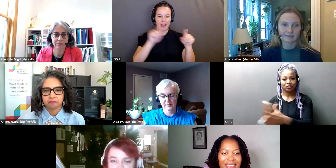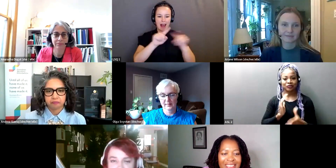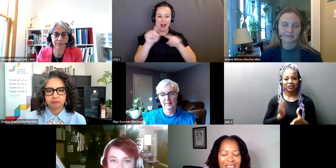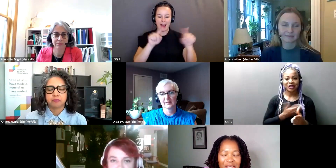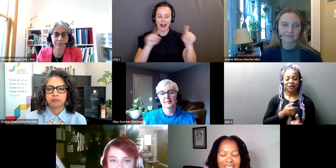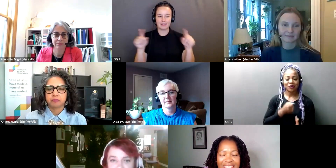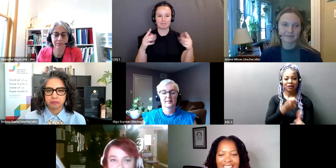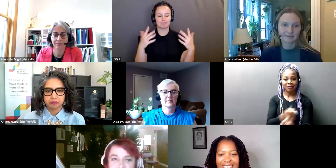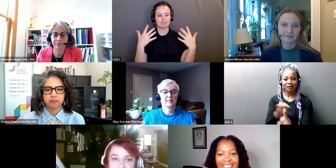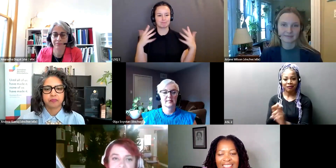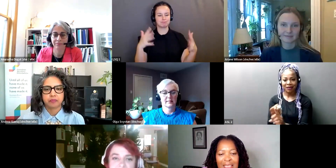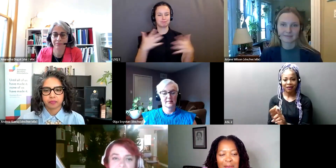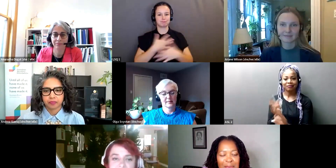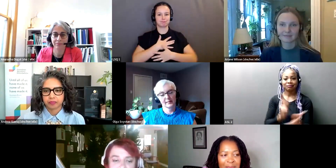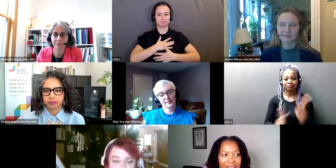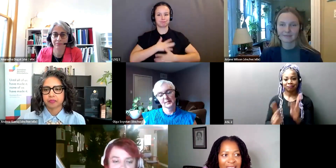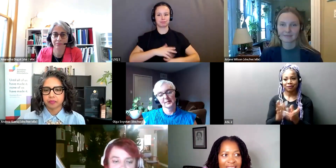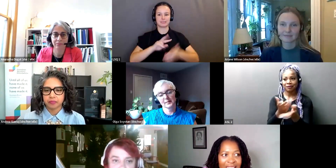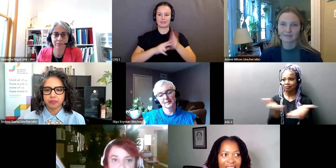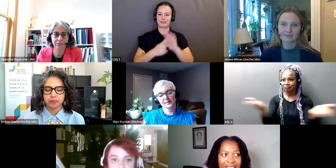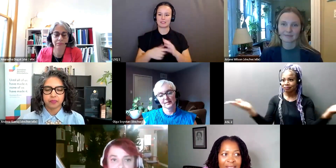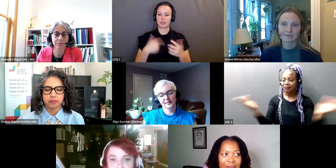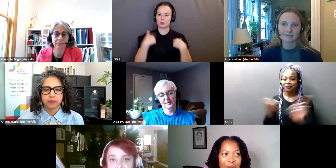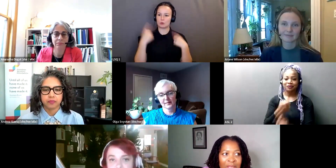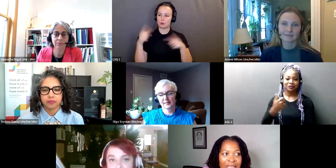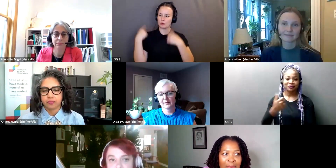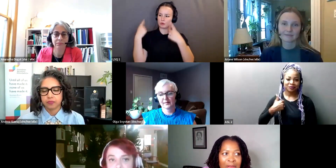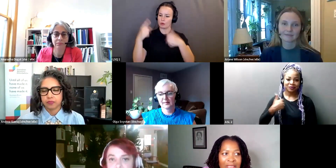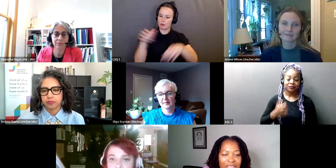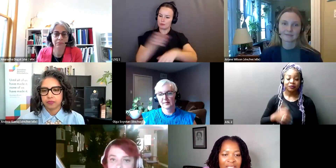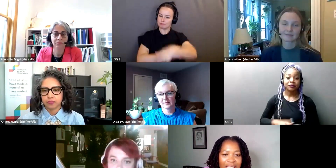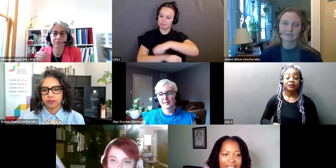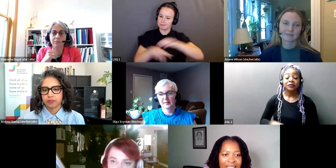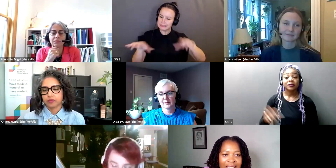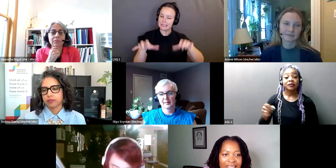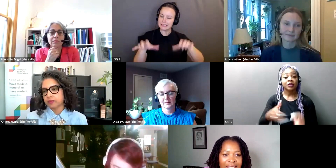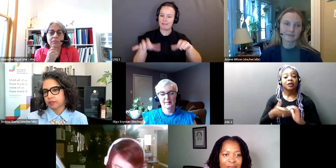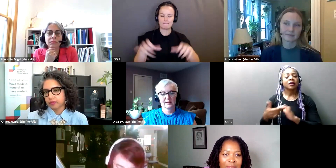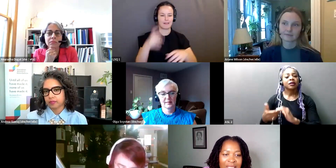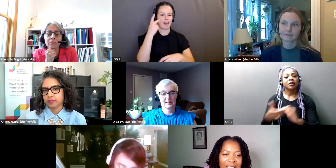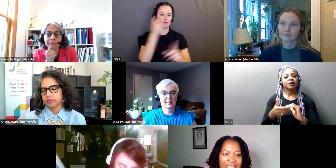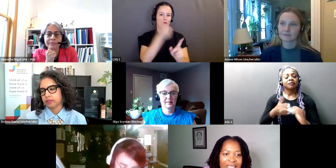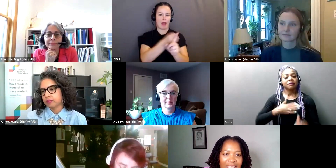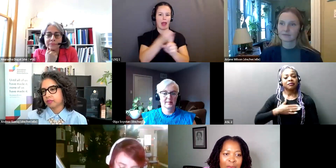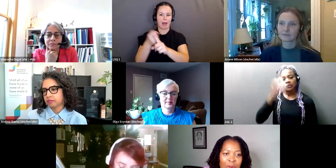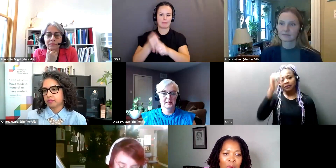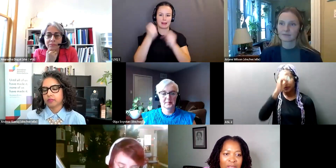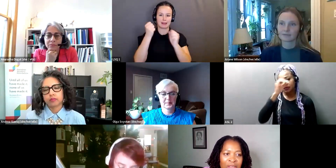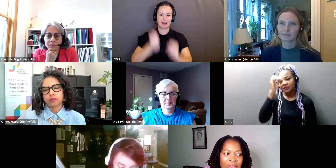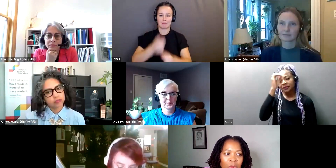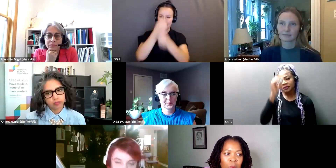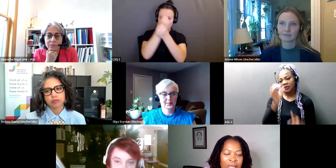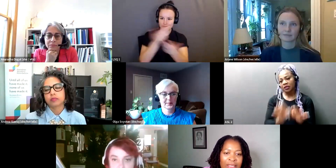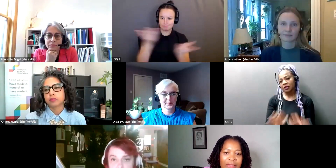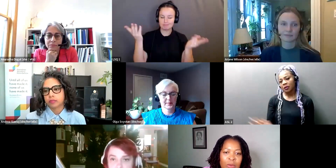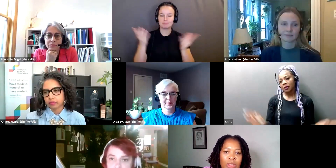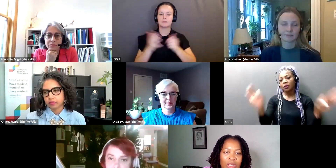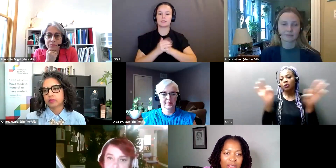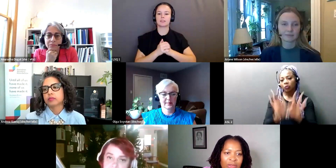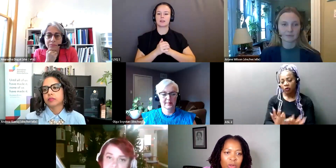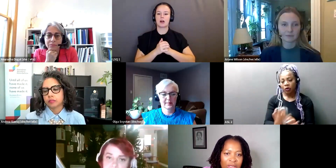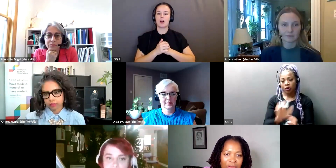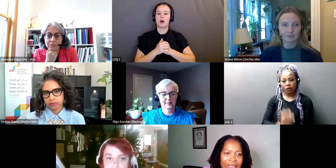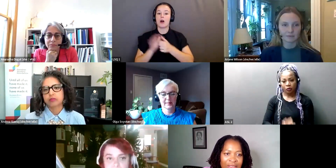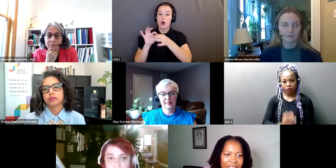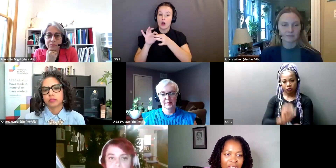Ça nous permet de partager les impacts que nous avons eus avec vous toutes, vous tous au Canada. La